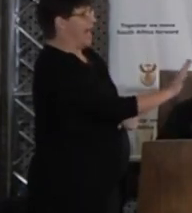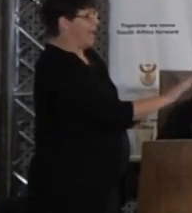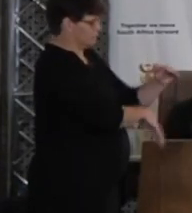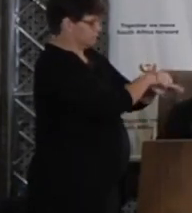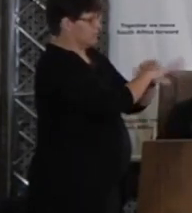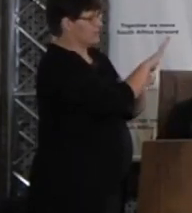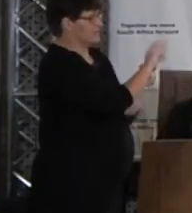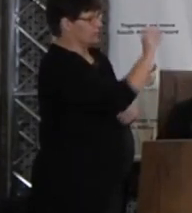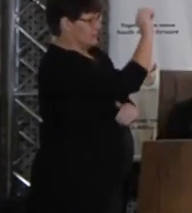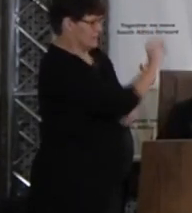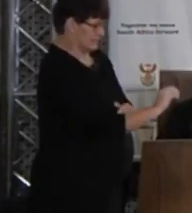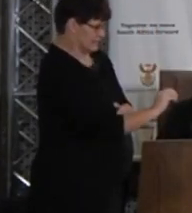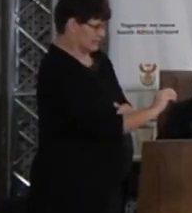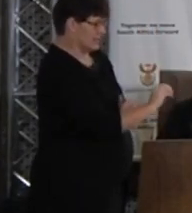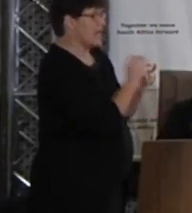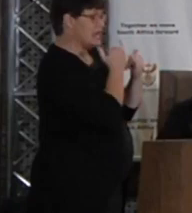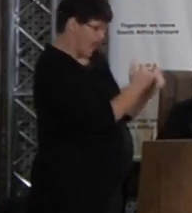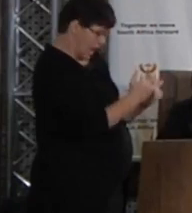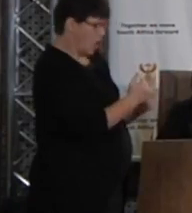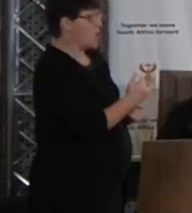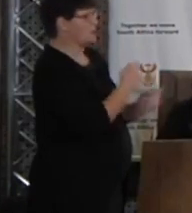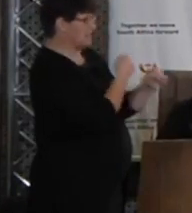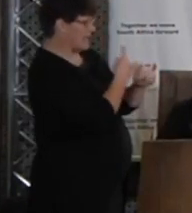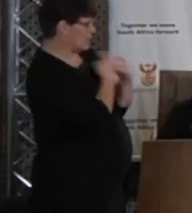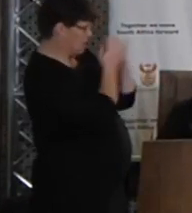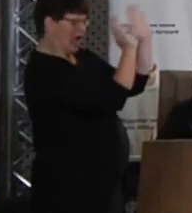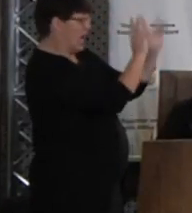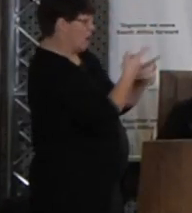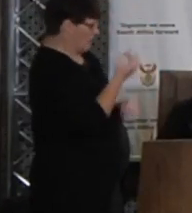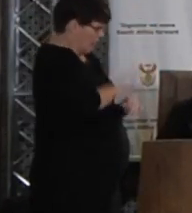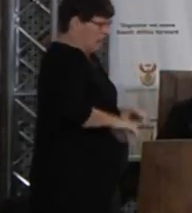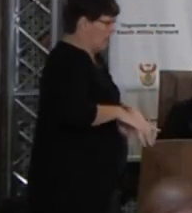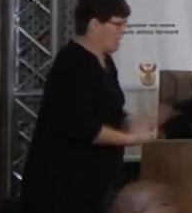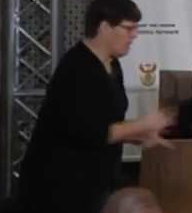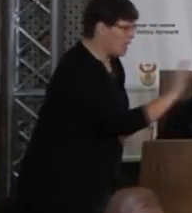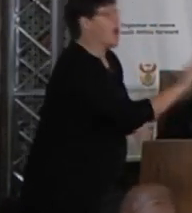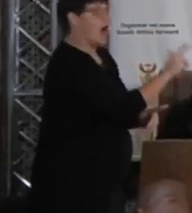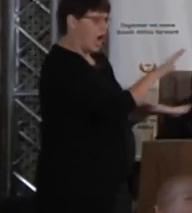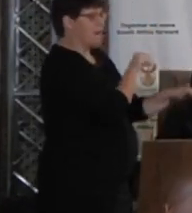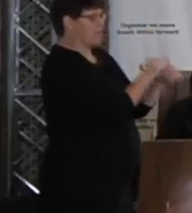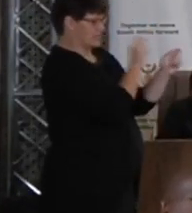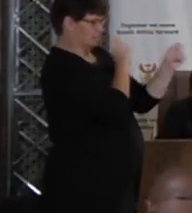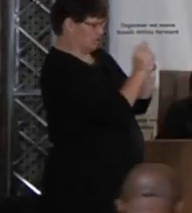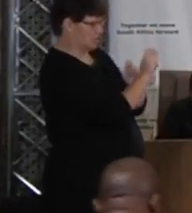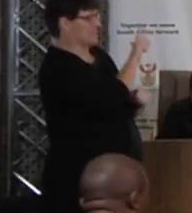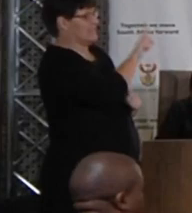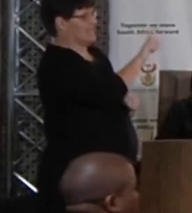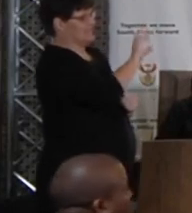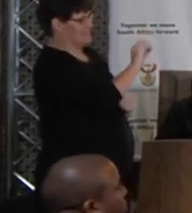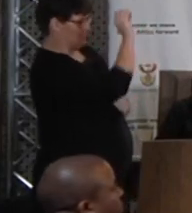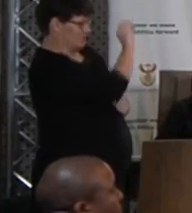kusho ukuthi uma ngabe itekisi thatha 10 ngiyalinganisa ingabathatha abantu ishumi ngabathatha abantu